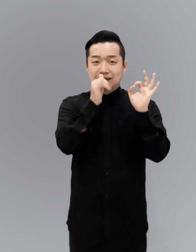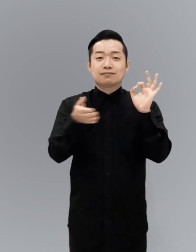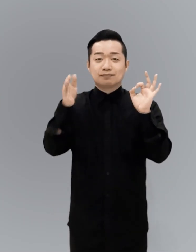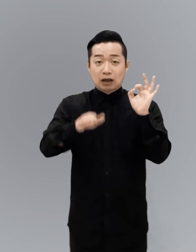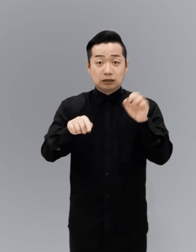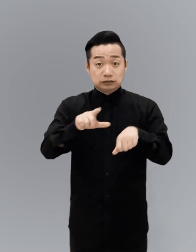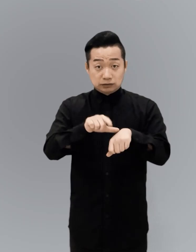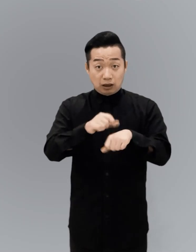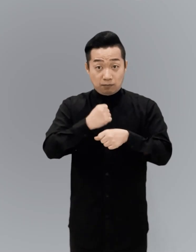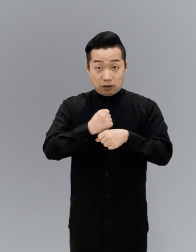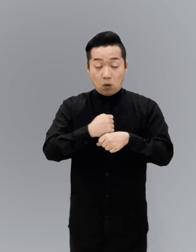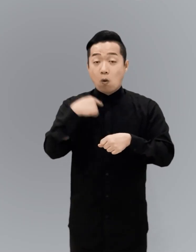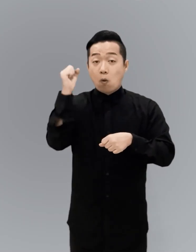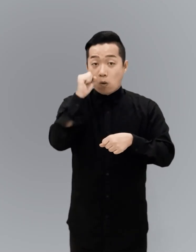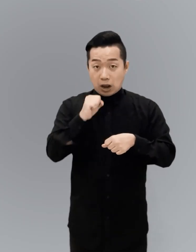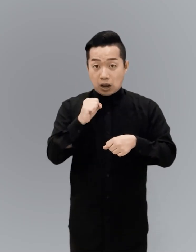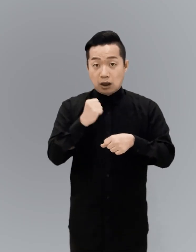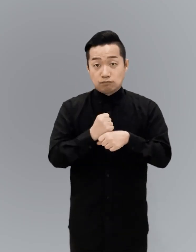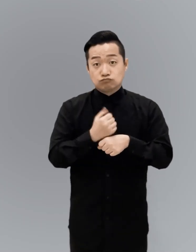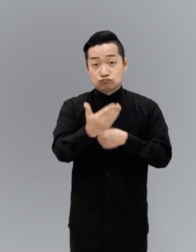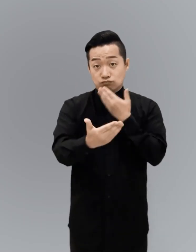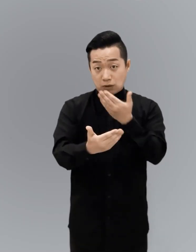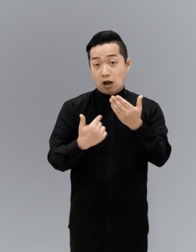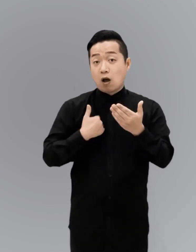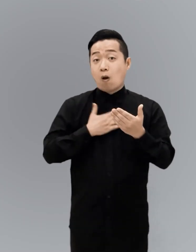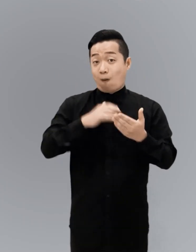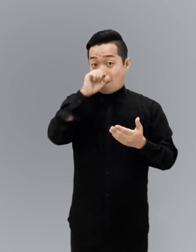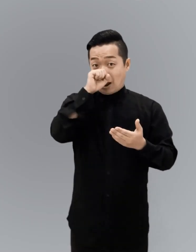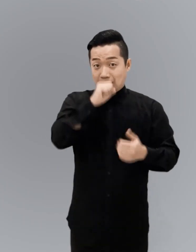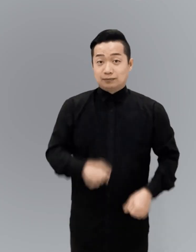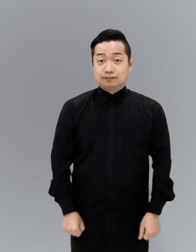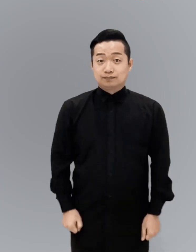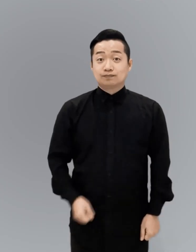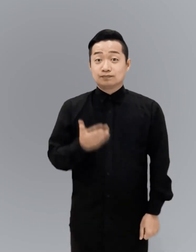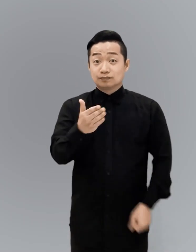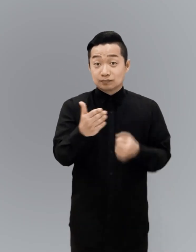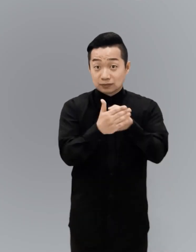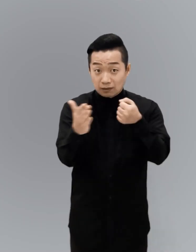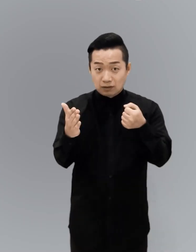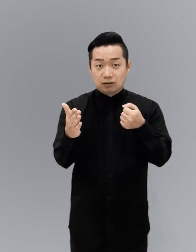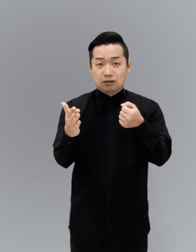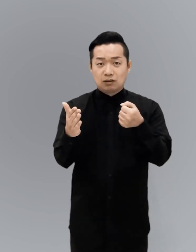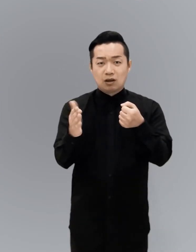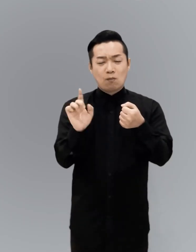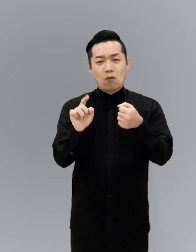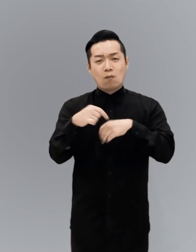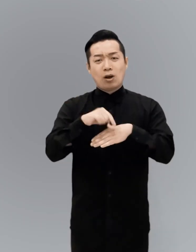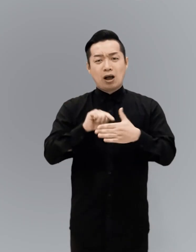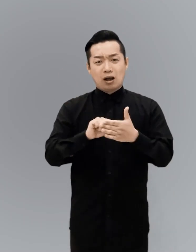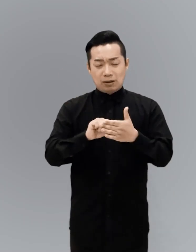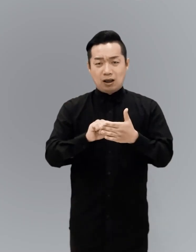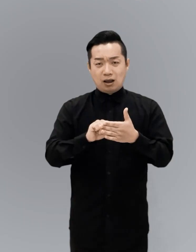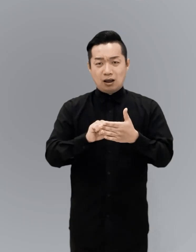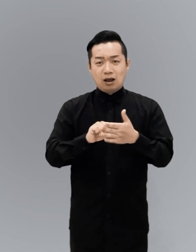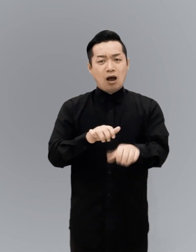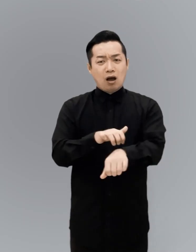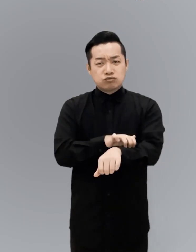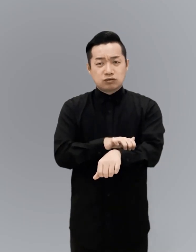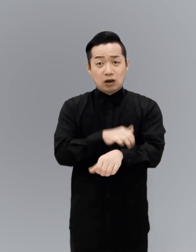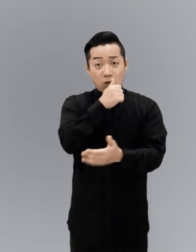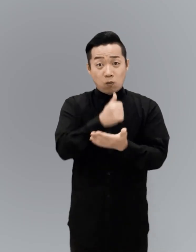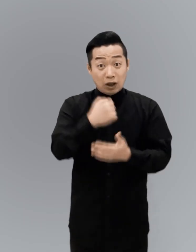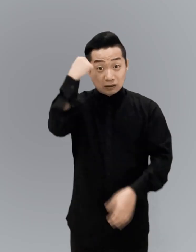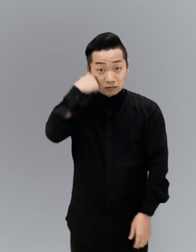할애하긴 했지만 엄마 이 시간에 만드는 거 좋아하는데 이거 만들 수 있어서 되게 좋았어. 너가 그것 때문에 되게 뭔가 불편한